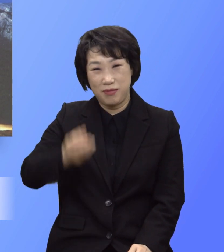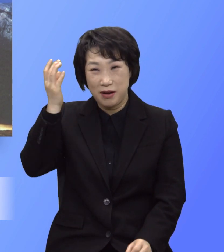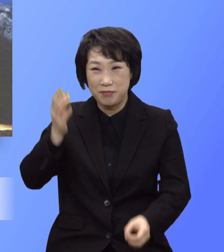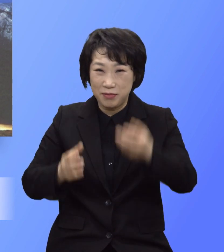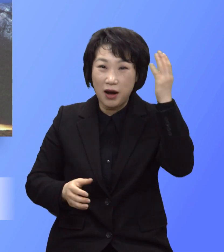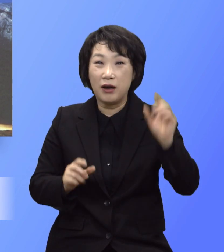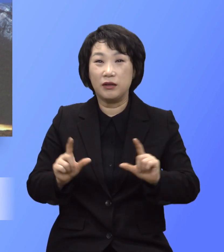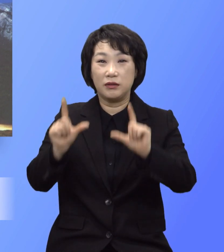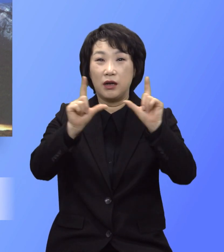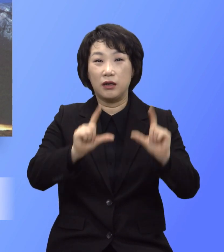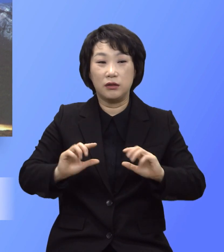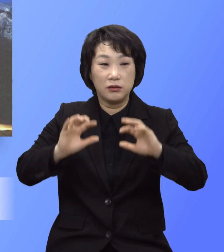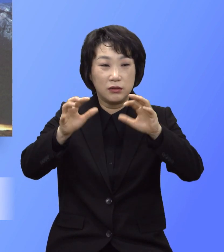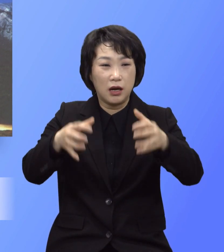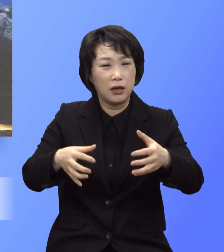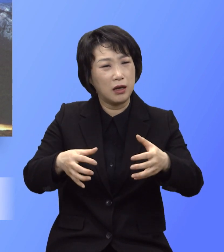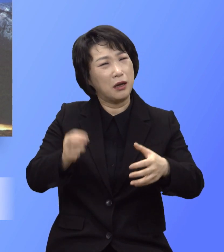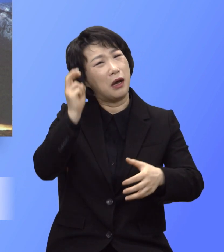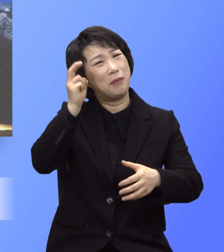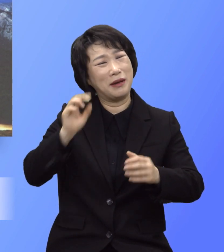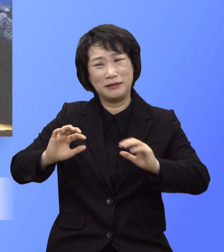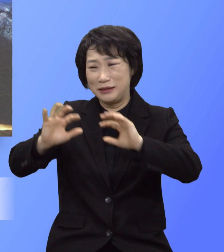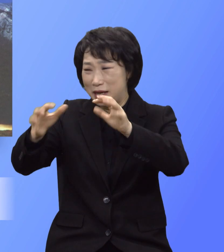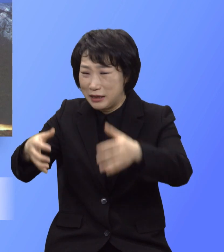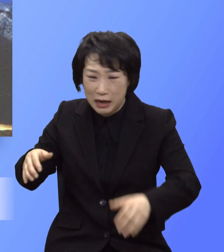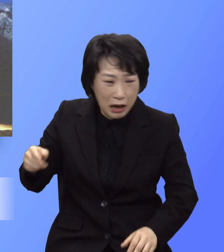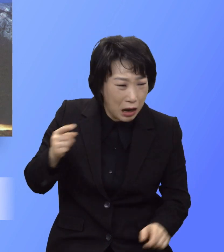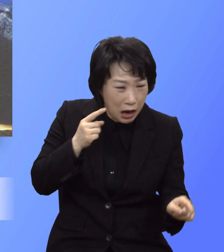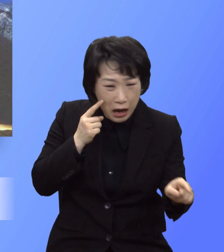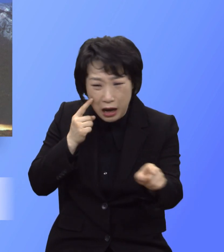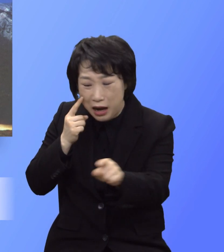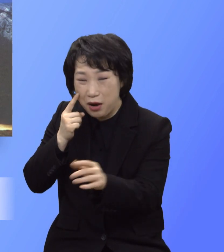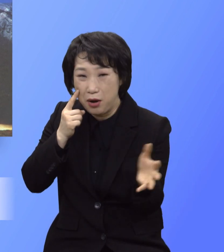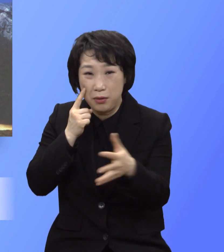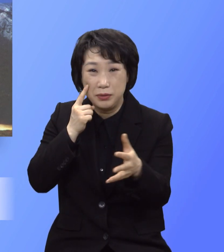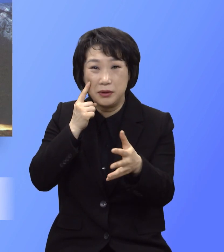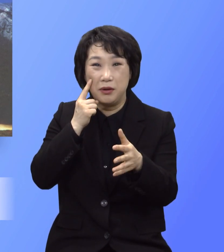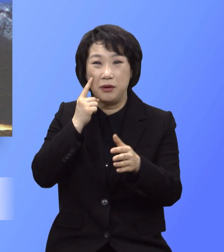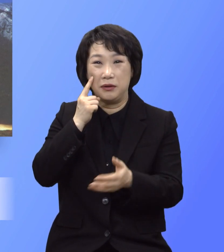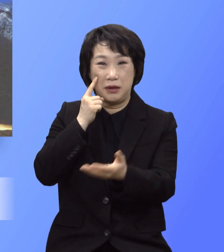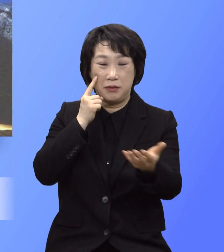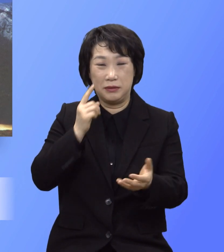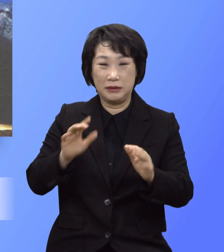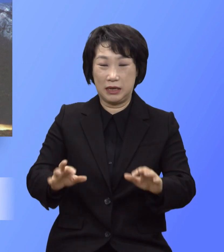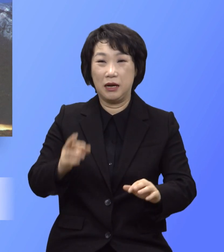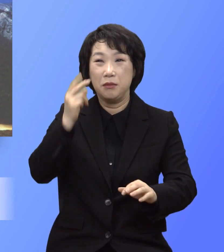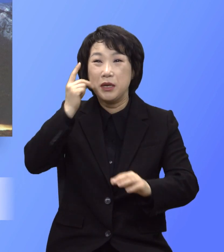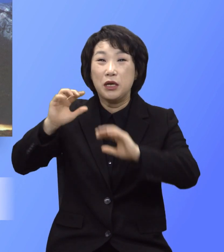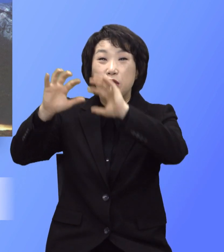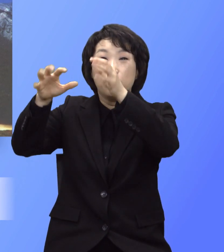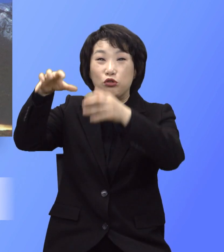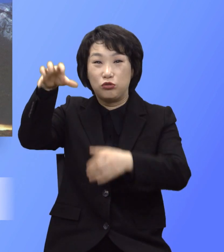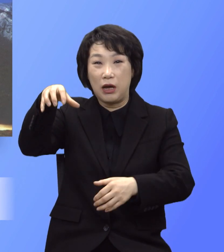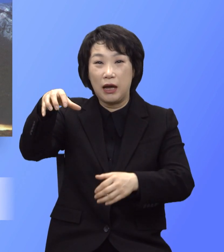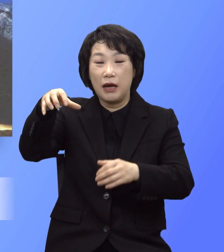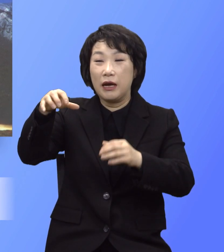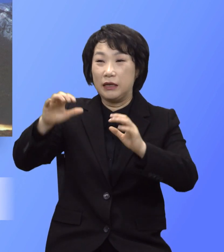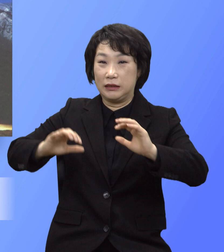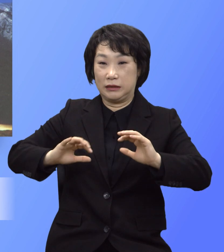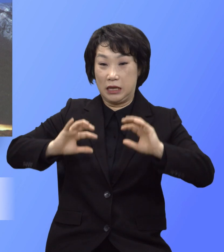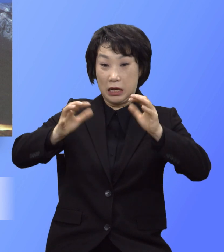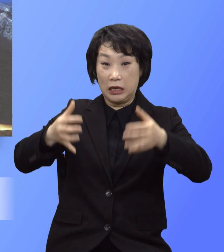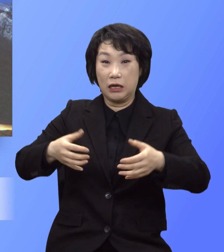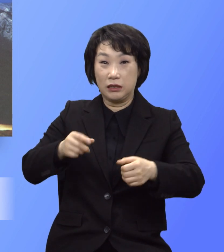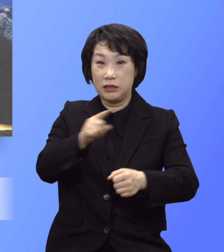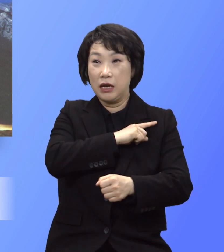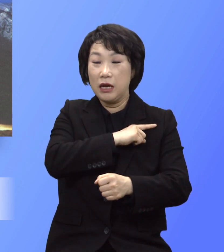흥청망청 사는 나라는 전 세계에 없어요. 전 세계에서 미국이 가장 보세요.